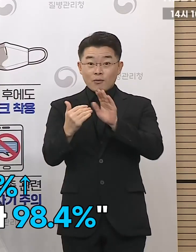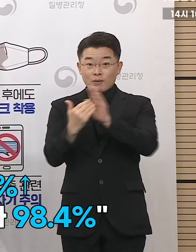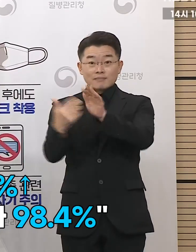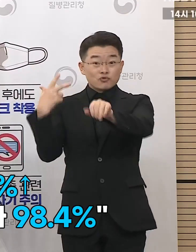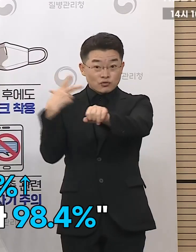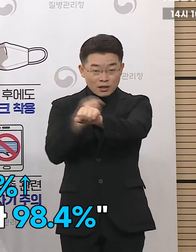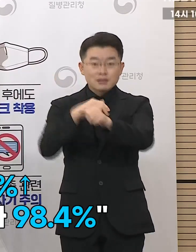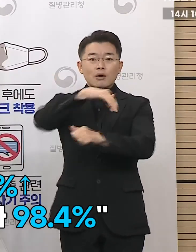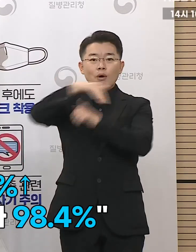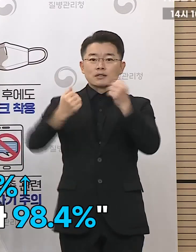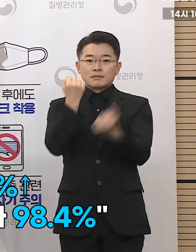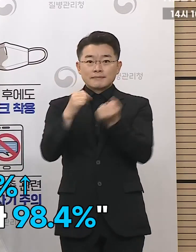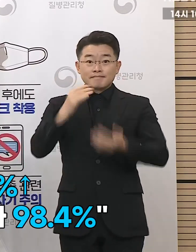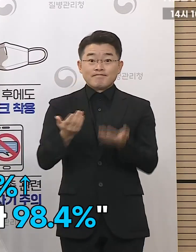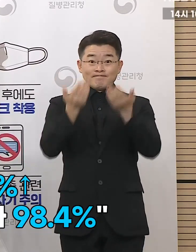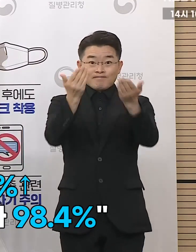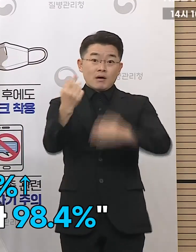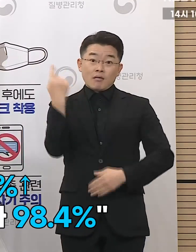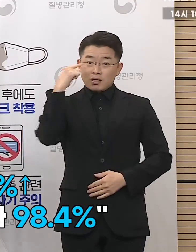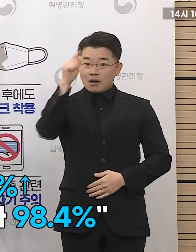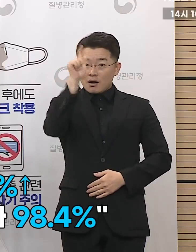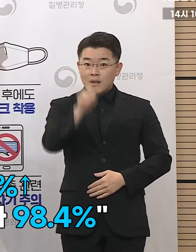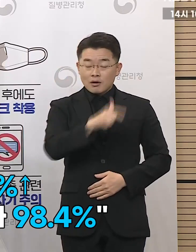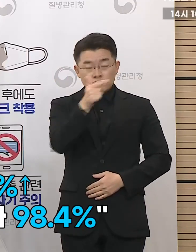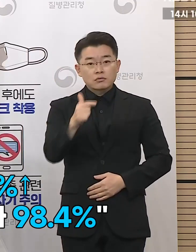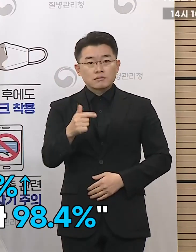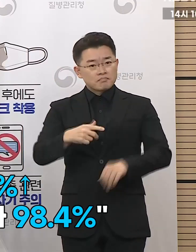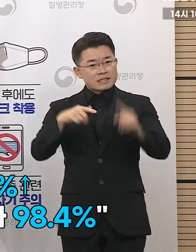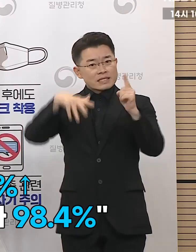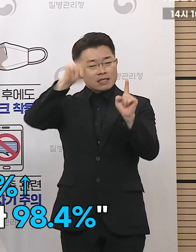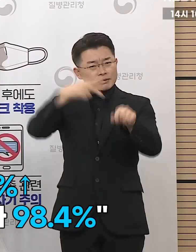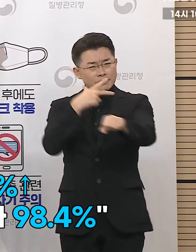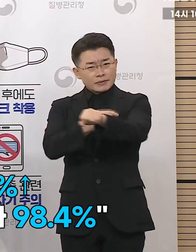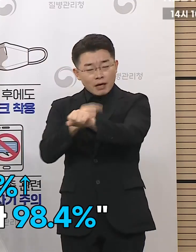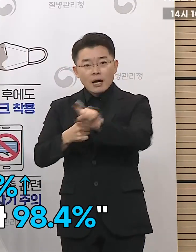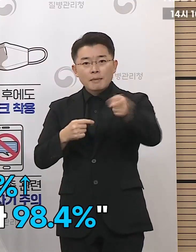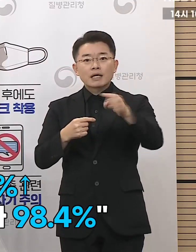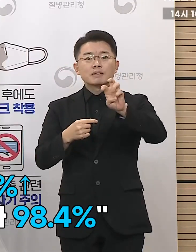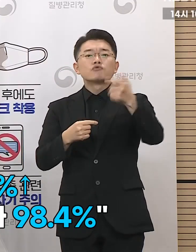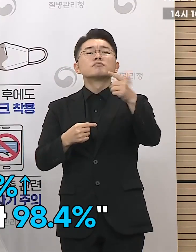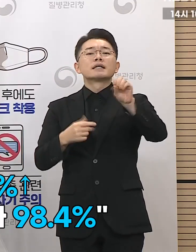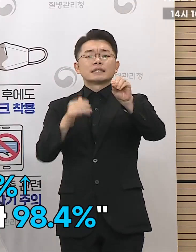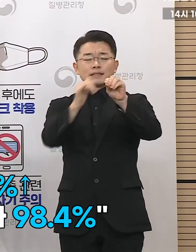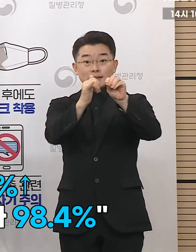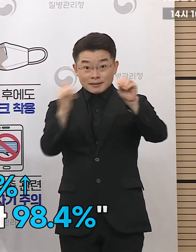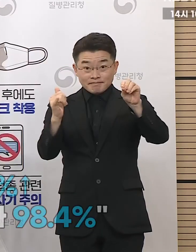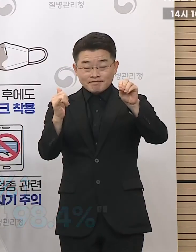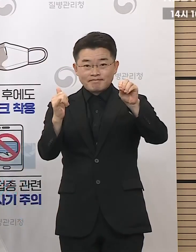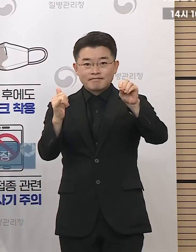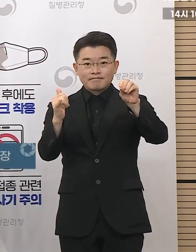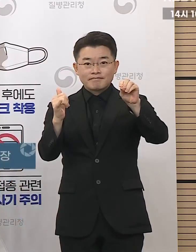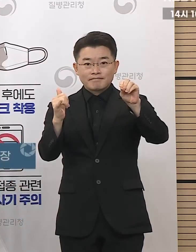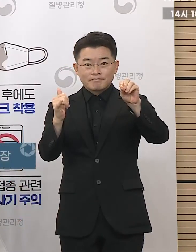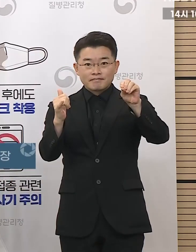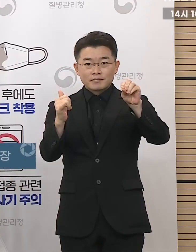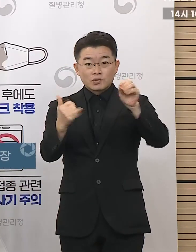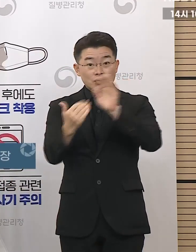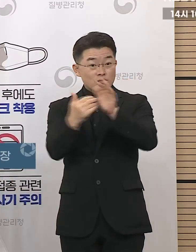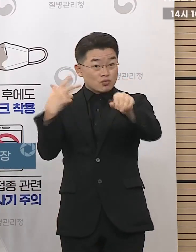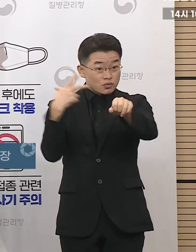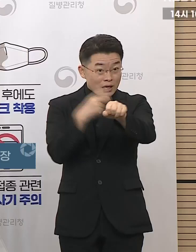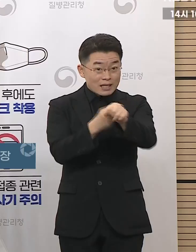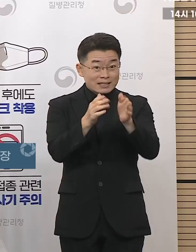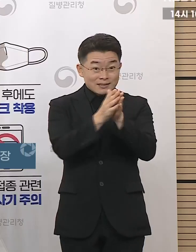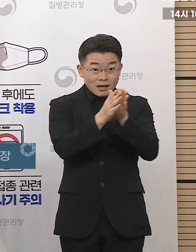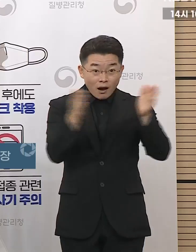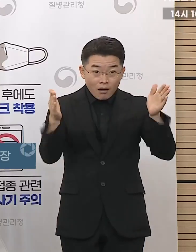현황입니다. 어제 하루 동안 약 136만 명이 예방접종을 받으셔서 코로나19 예방접종을 시작한